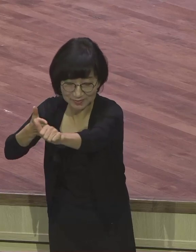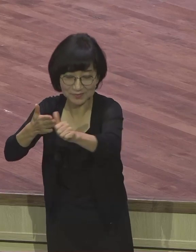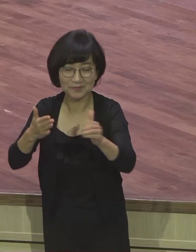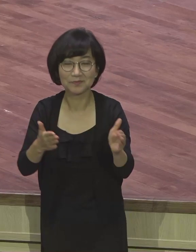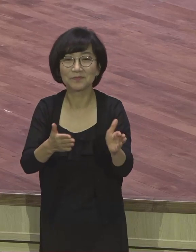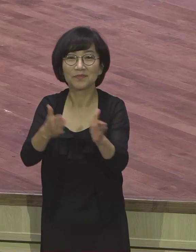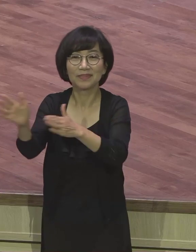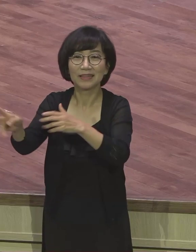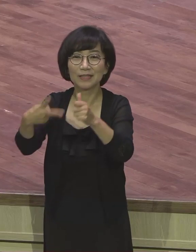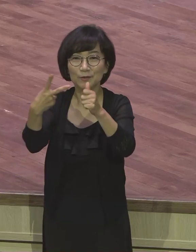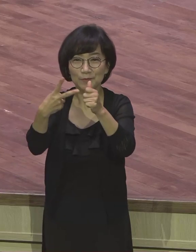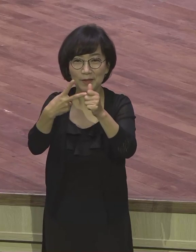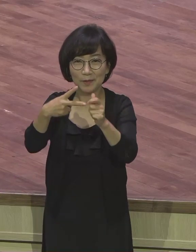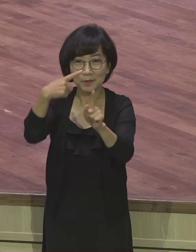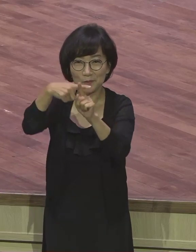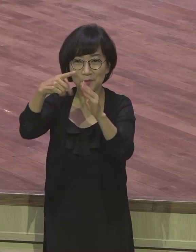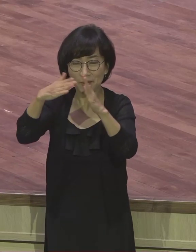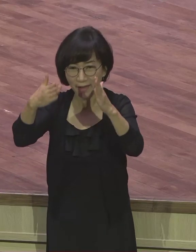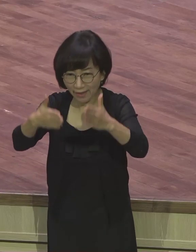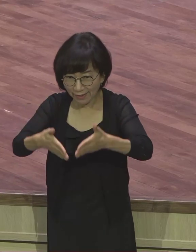번째로 교회를 세우는 은사입니다.